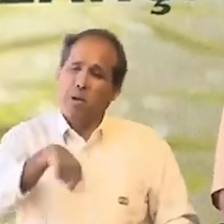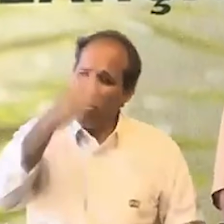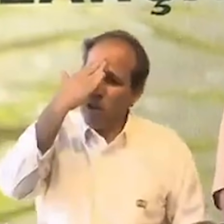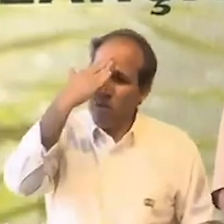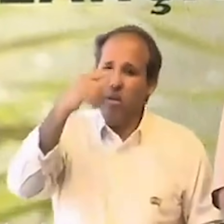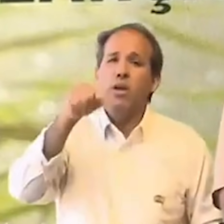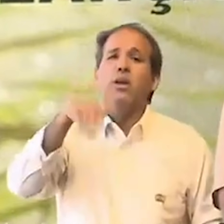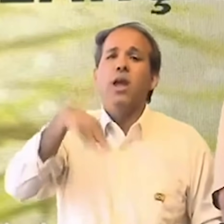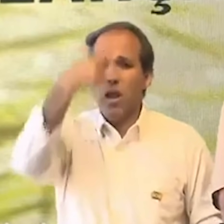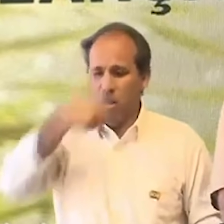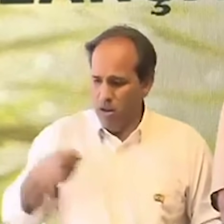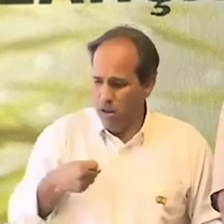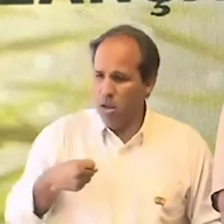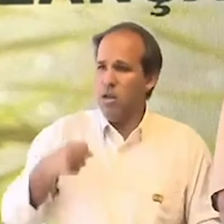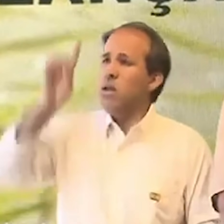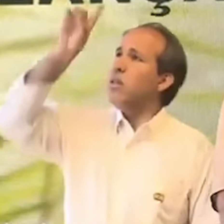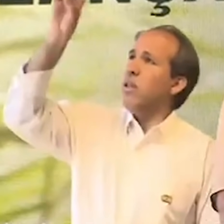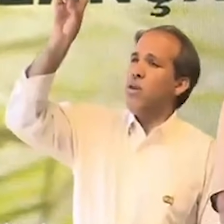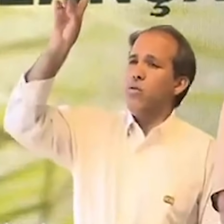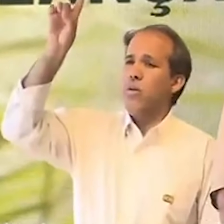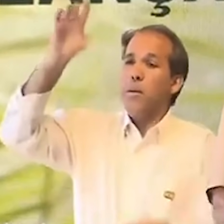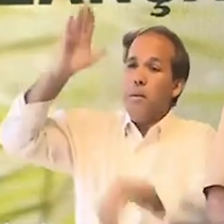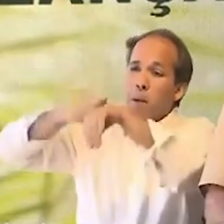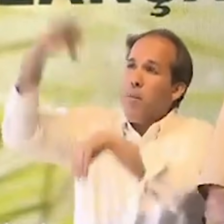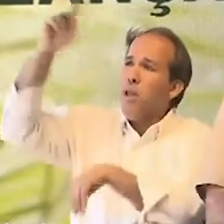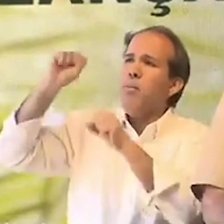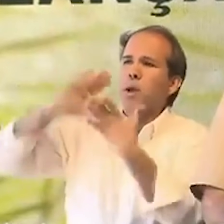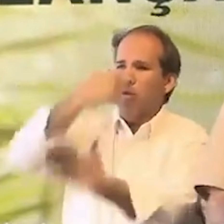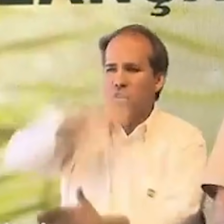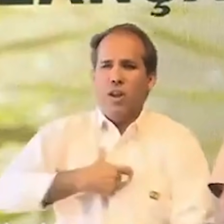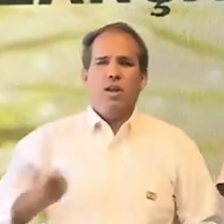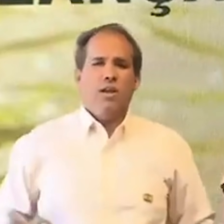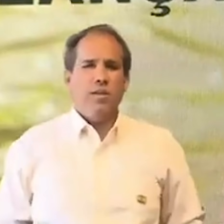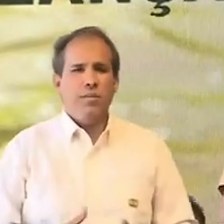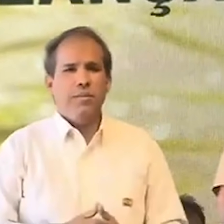Quem me colocou aqui foi Deus. Só Ele me tira daqui.